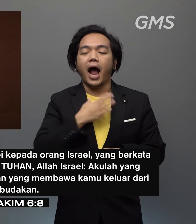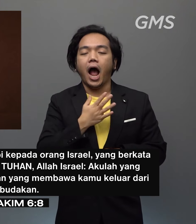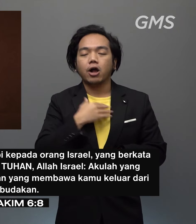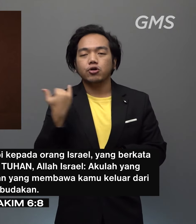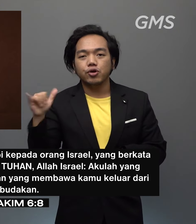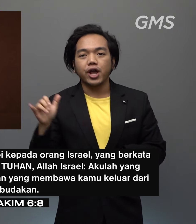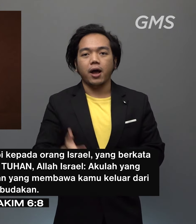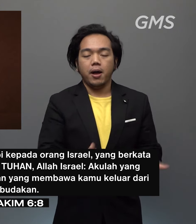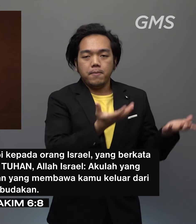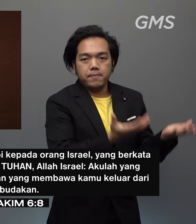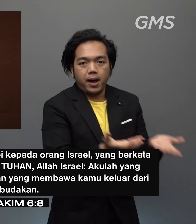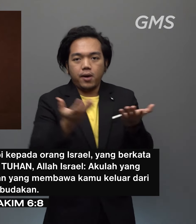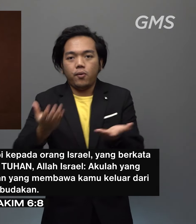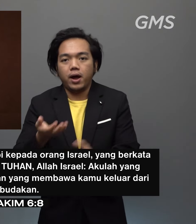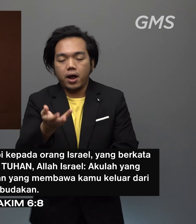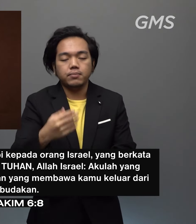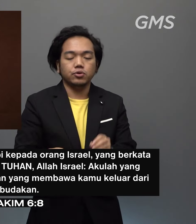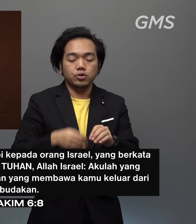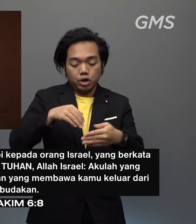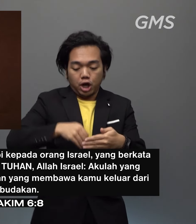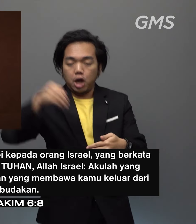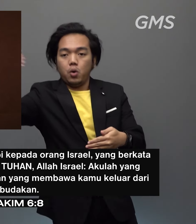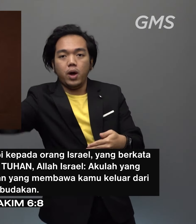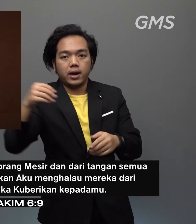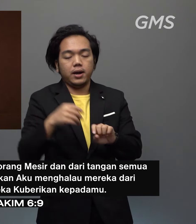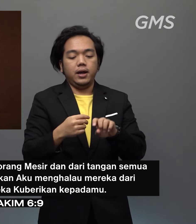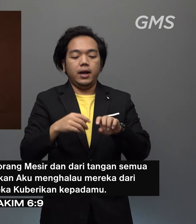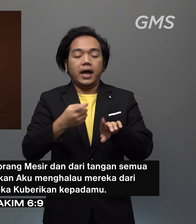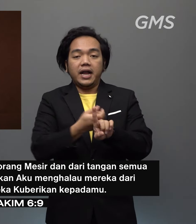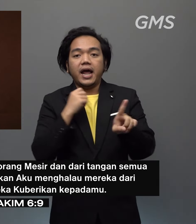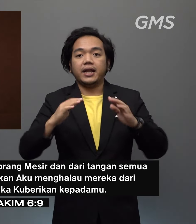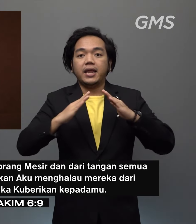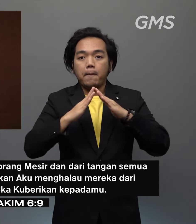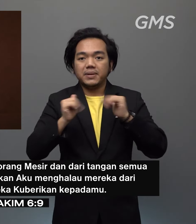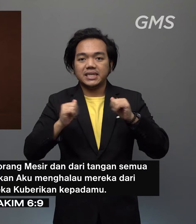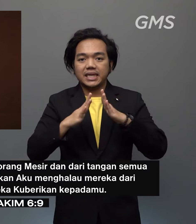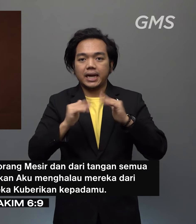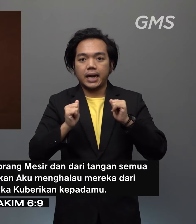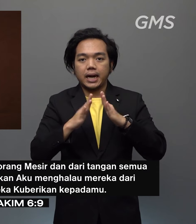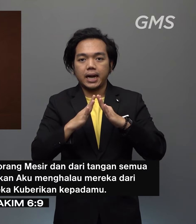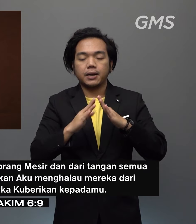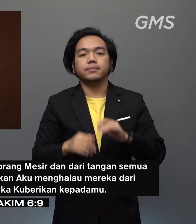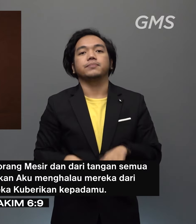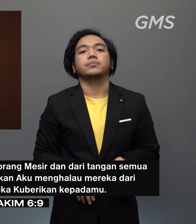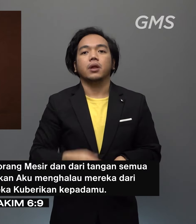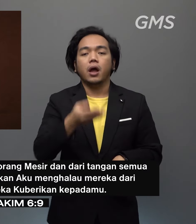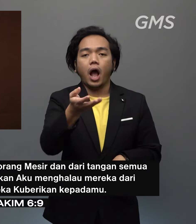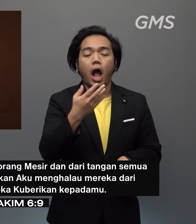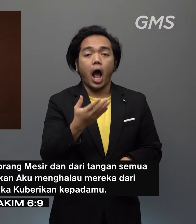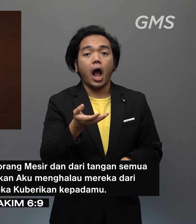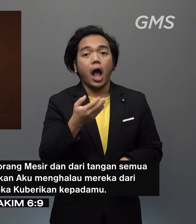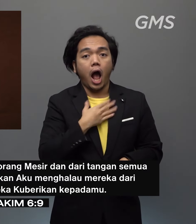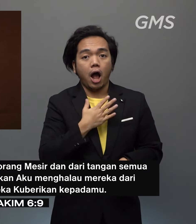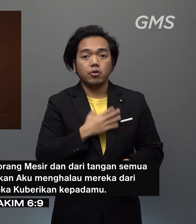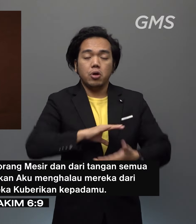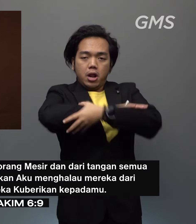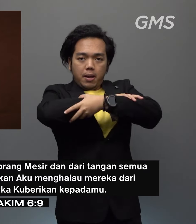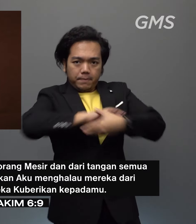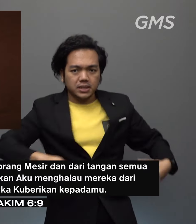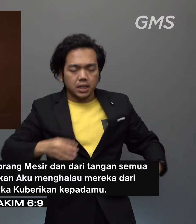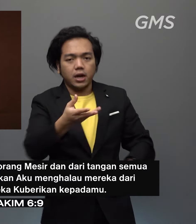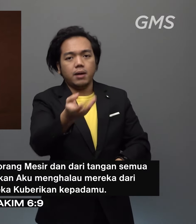dan membawa kamu keluar dari rumah perbudakan. Aku melepaskan kamu dari tangan orang Mesir dan dari tangan semua